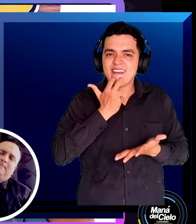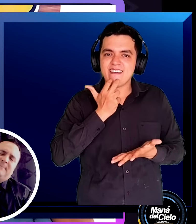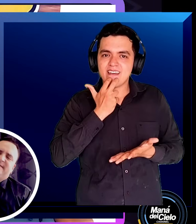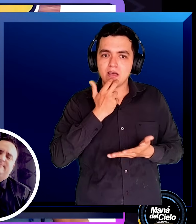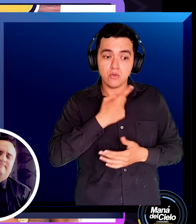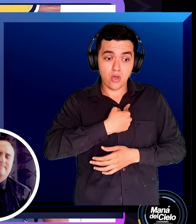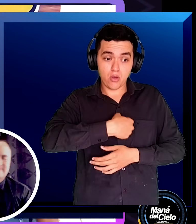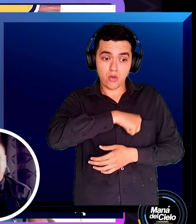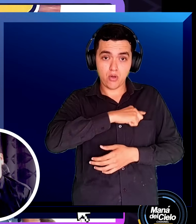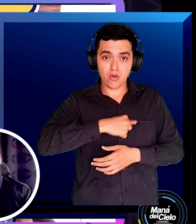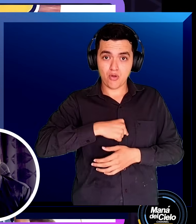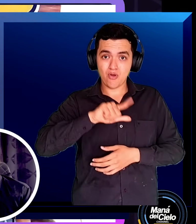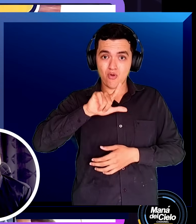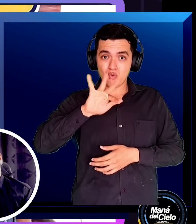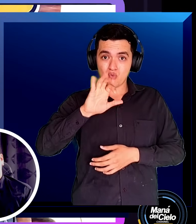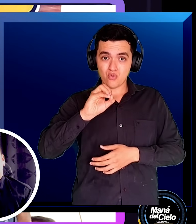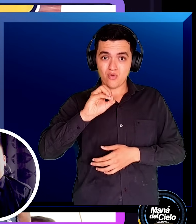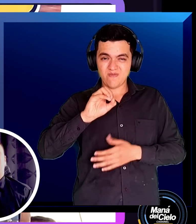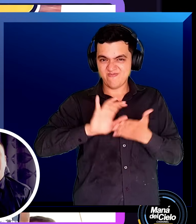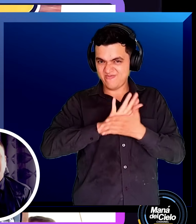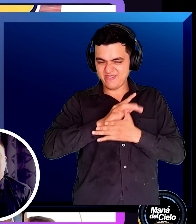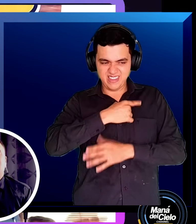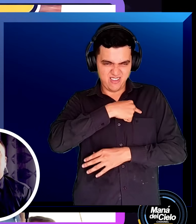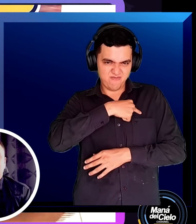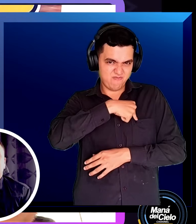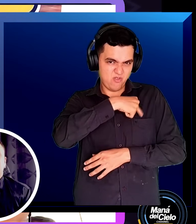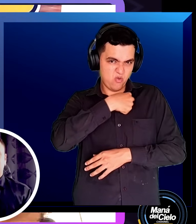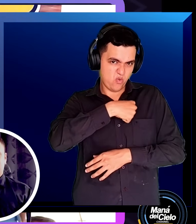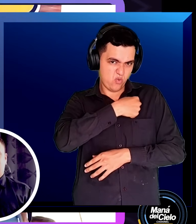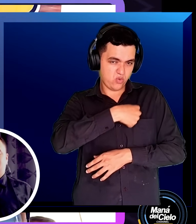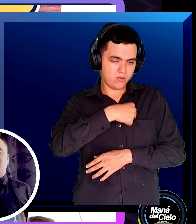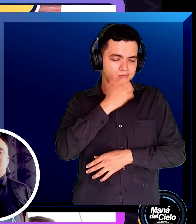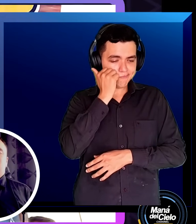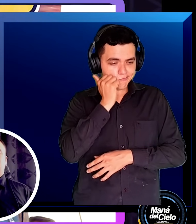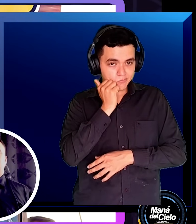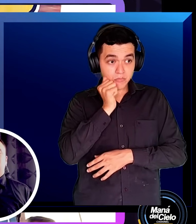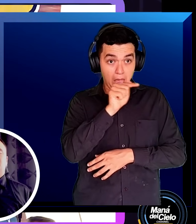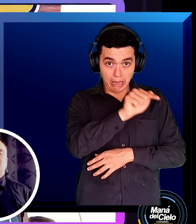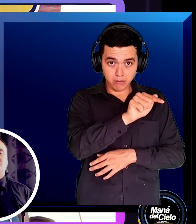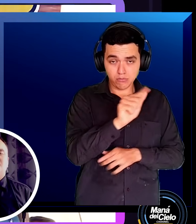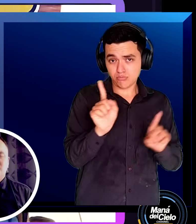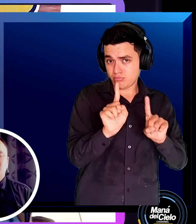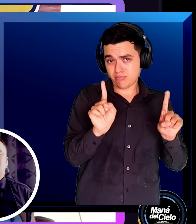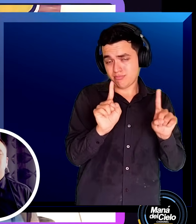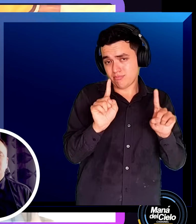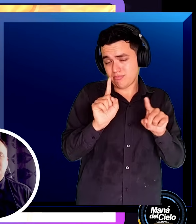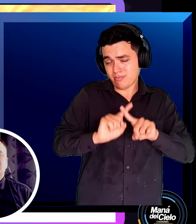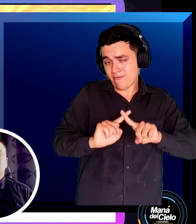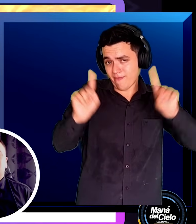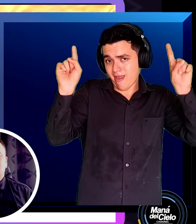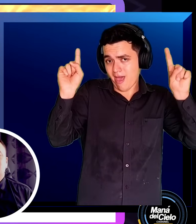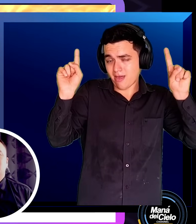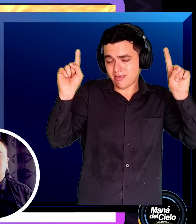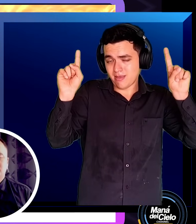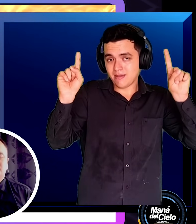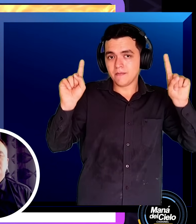Ve, hermanos, si nos damos a la tarea de mirar, la mayoría de los ayunos en la Biblia